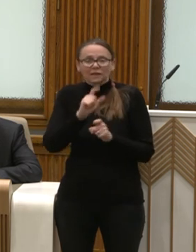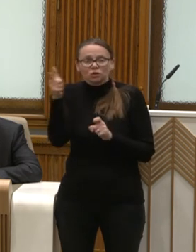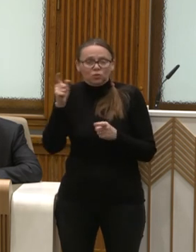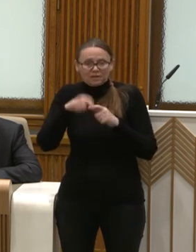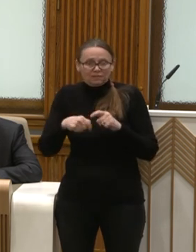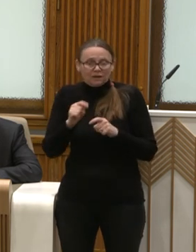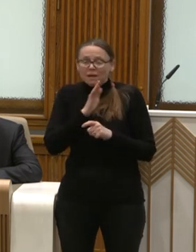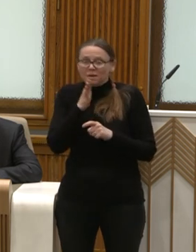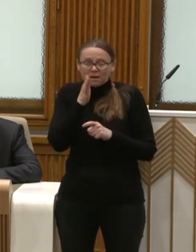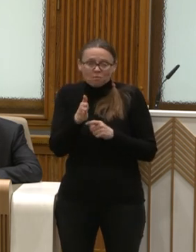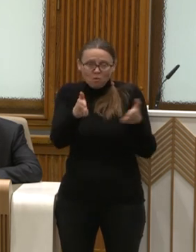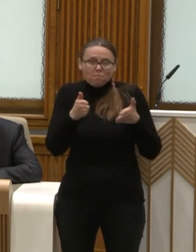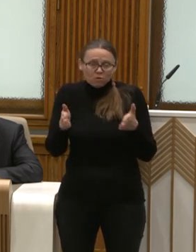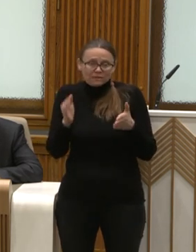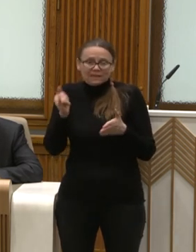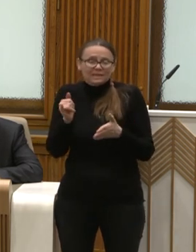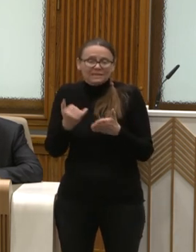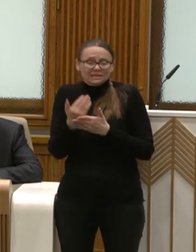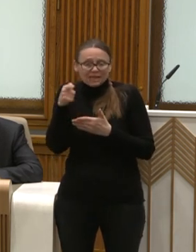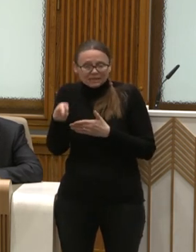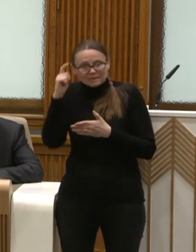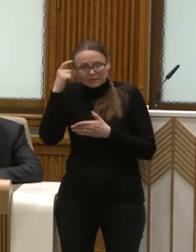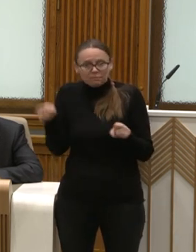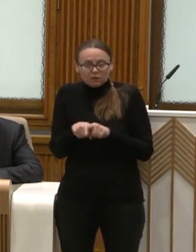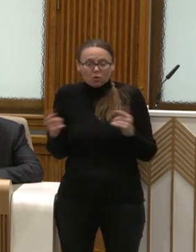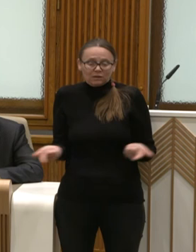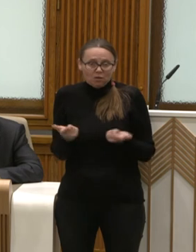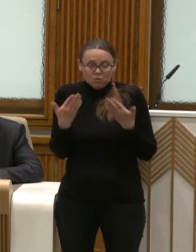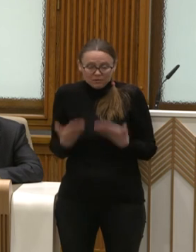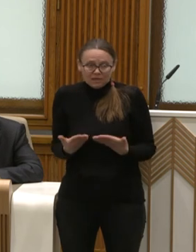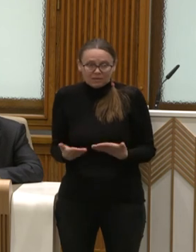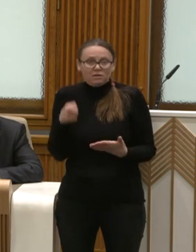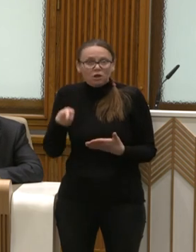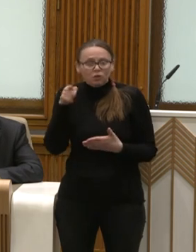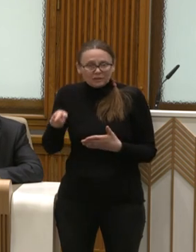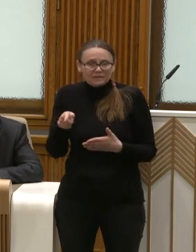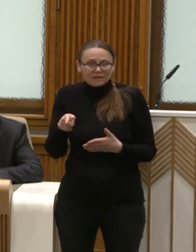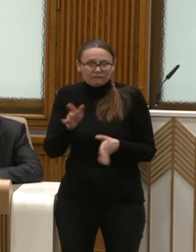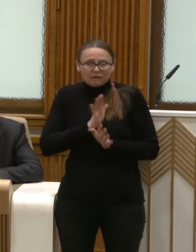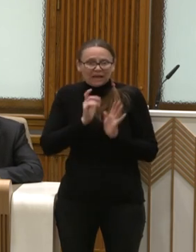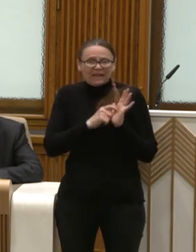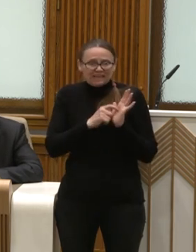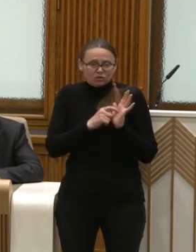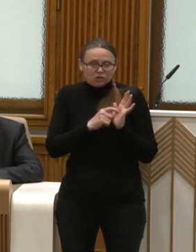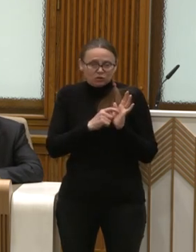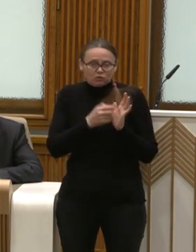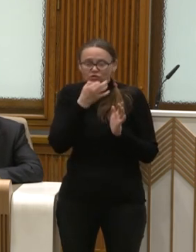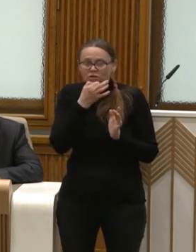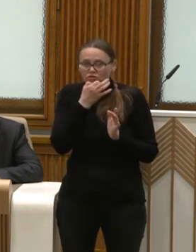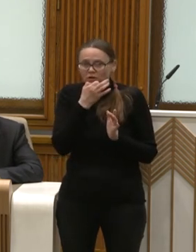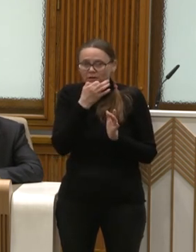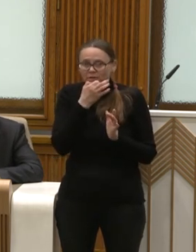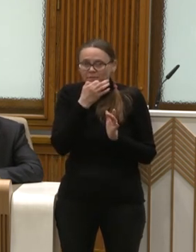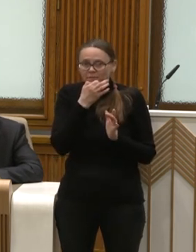bo kapacitet, da se za njih skrbi tako, kot lahko to danes. Ne, to je tista kritična točka. In še to,